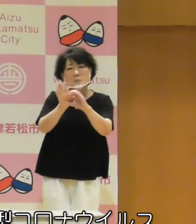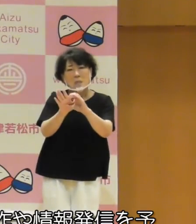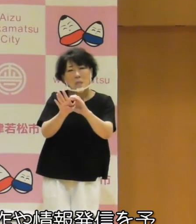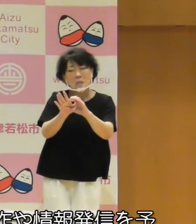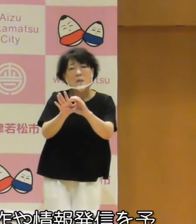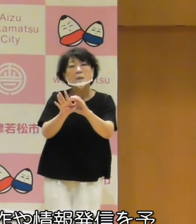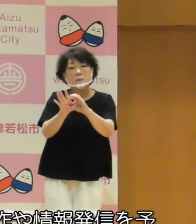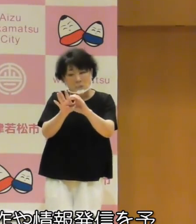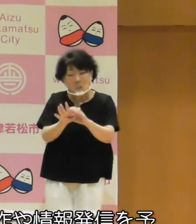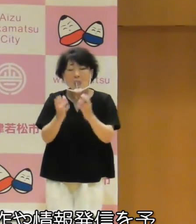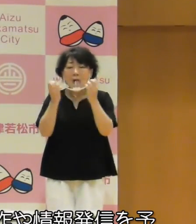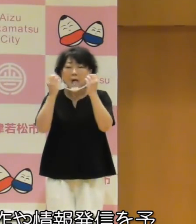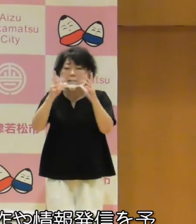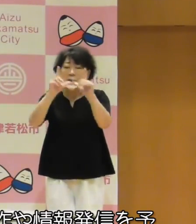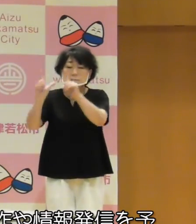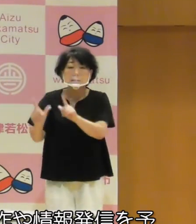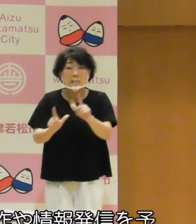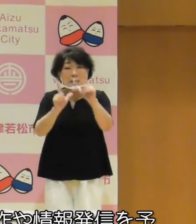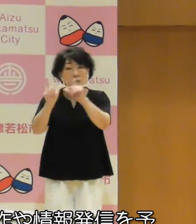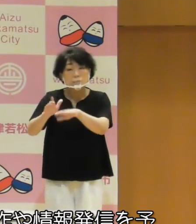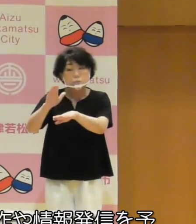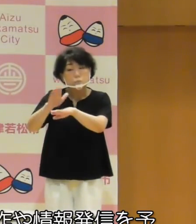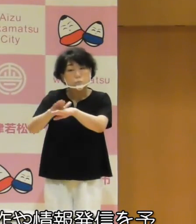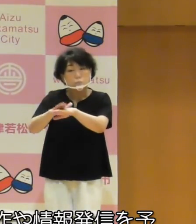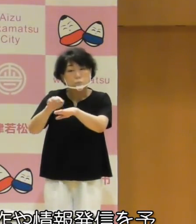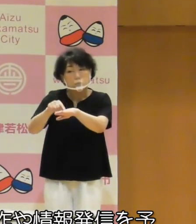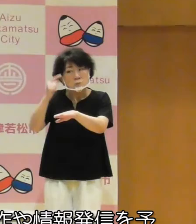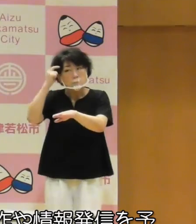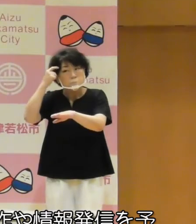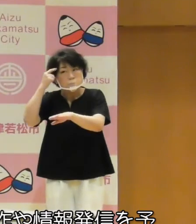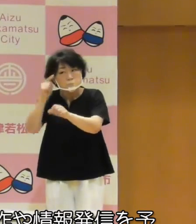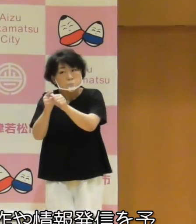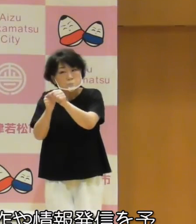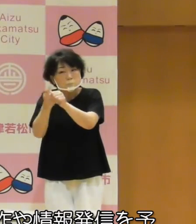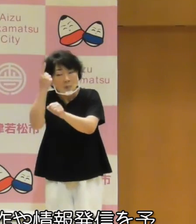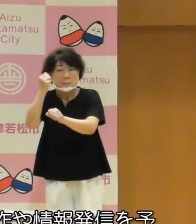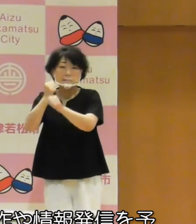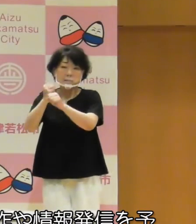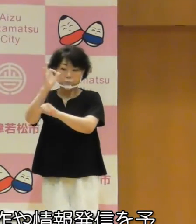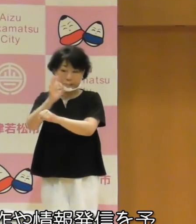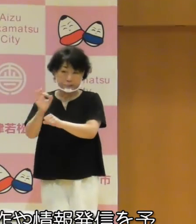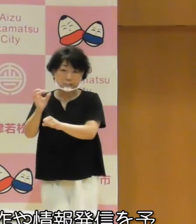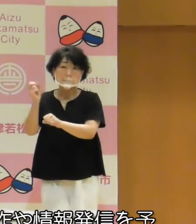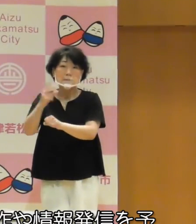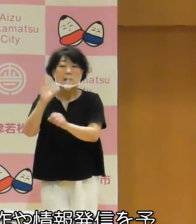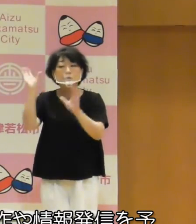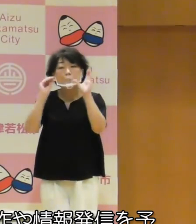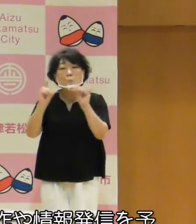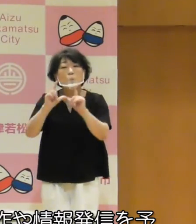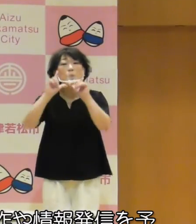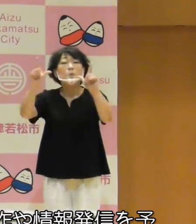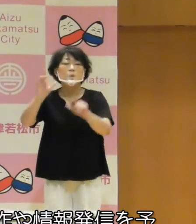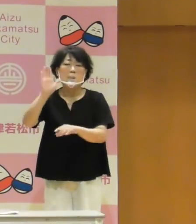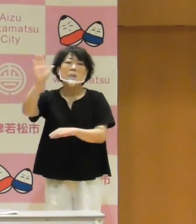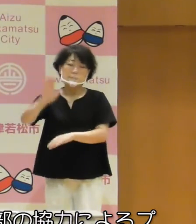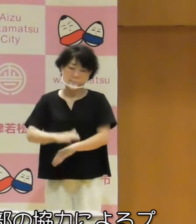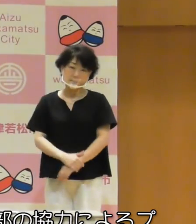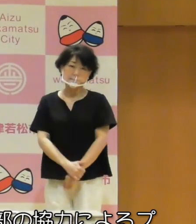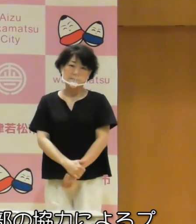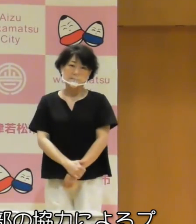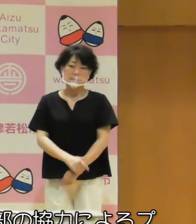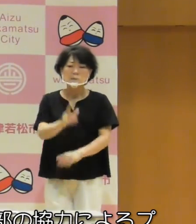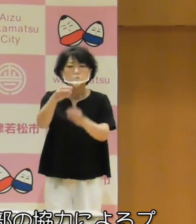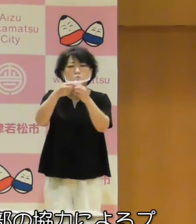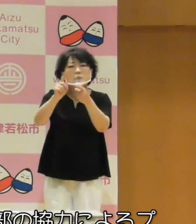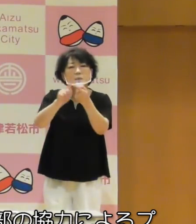響による新しい生活様式を意識した作品の制作や情報発信を予定しております。具